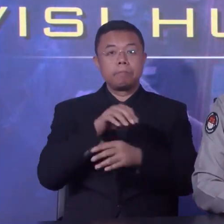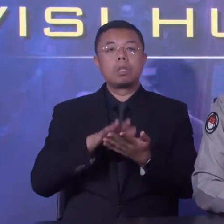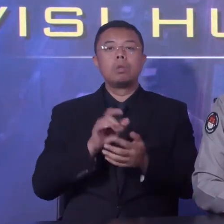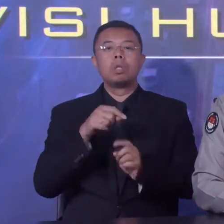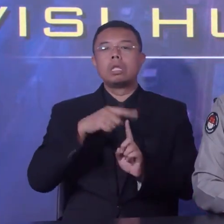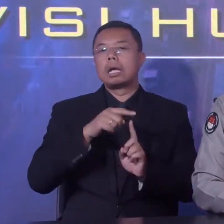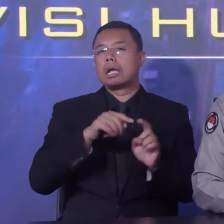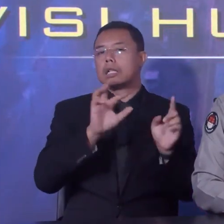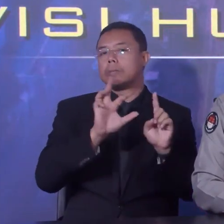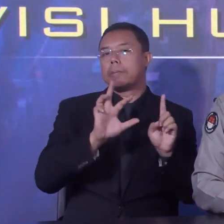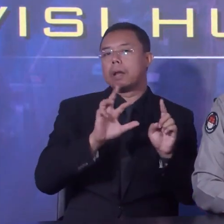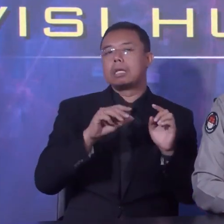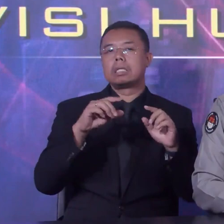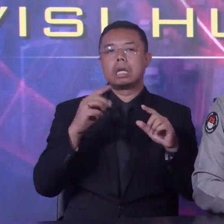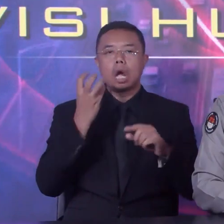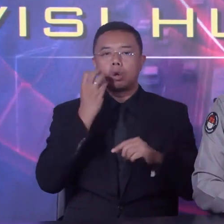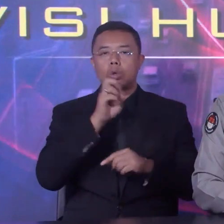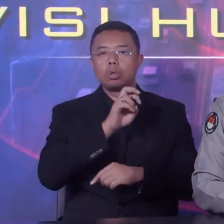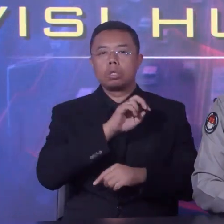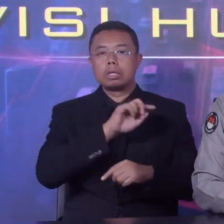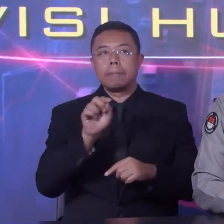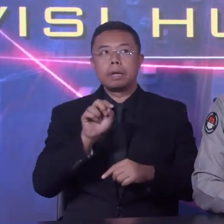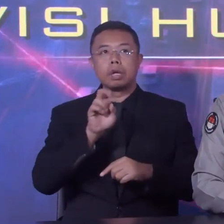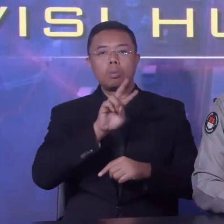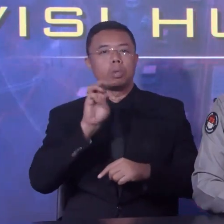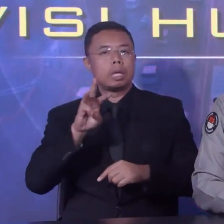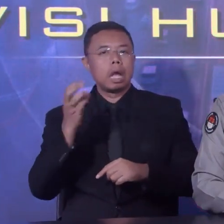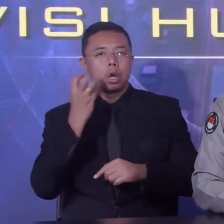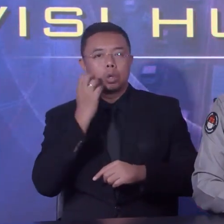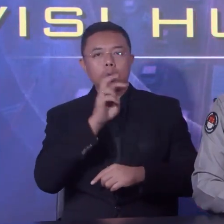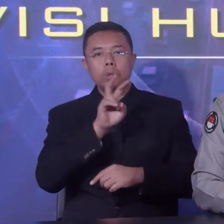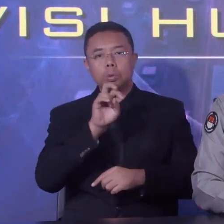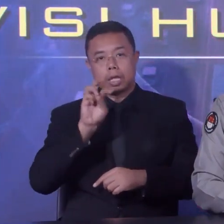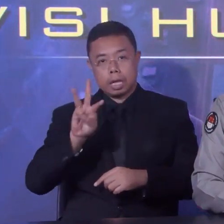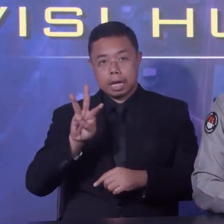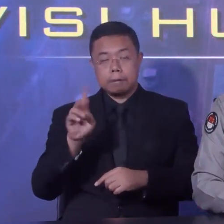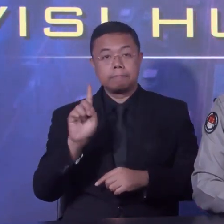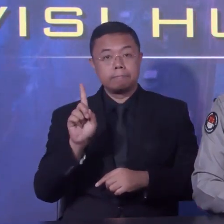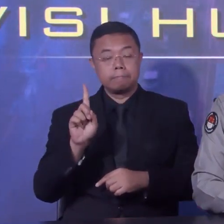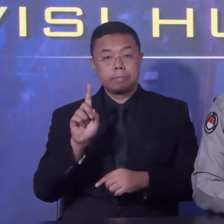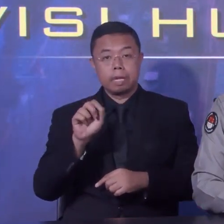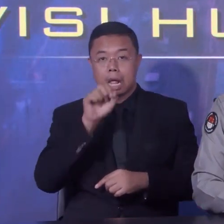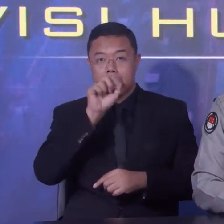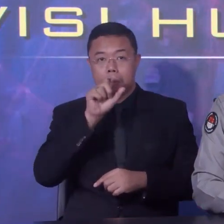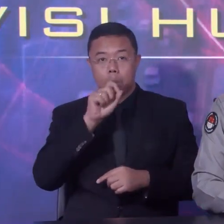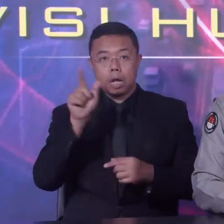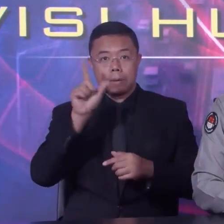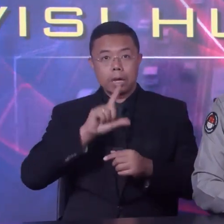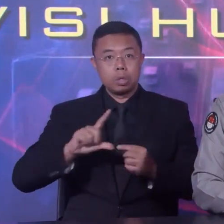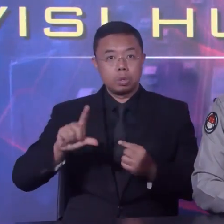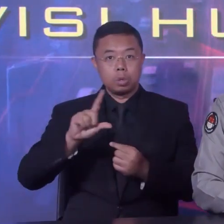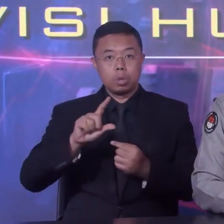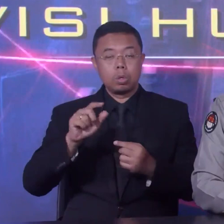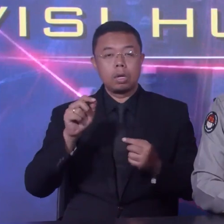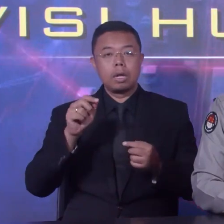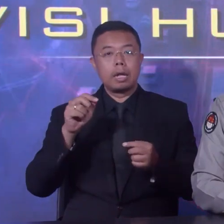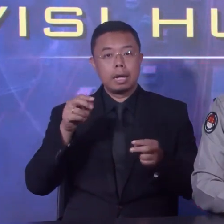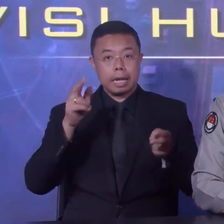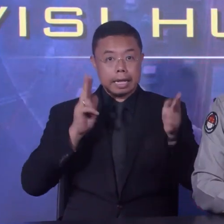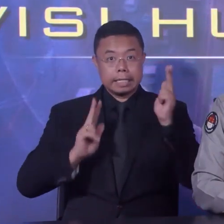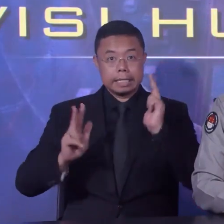sampai dengan 23 Agustus 2023 di Labuan Bajo Nusa Tenggara Timur